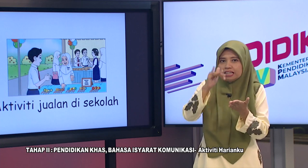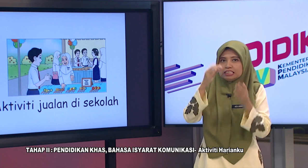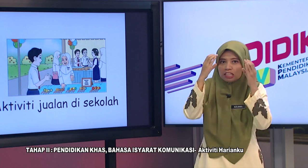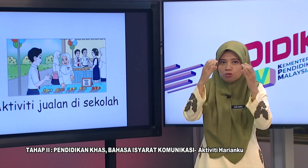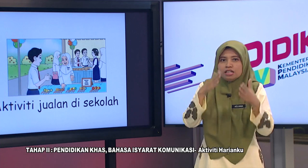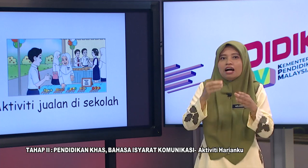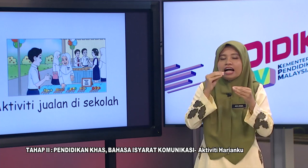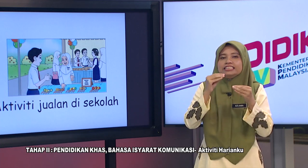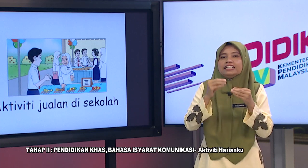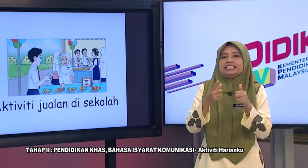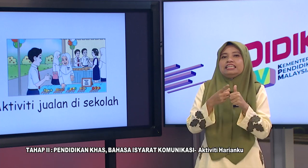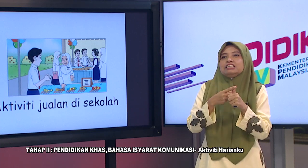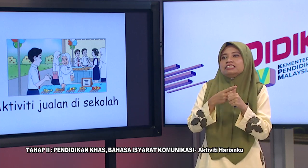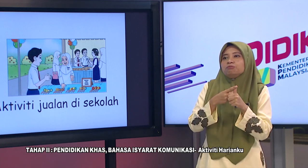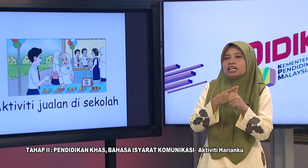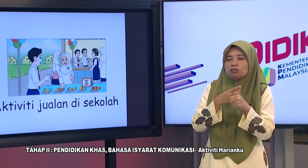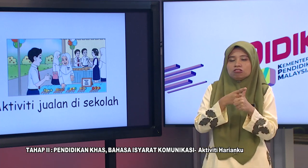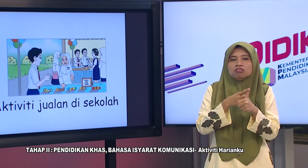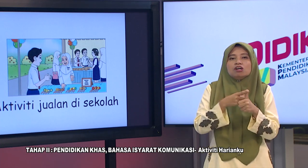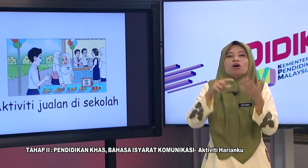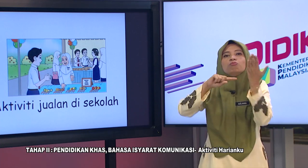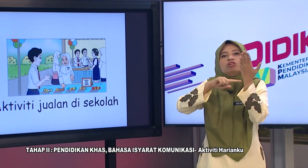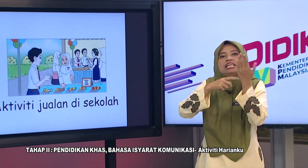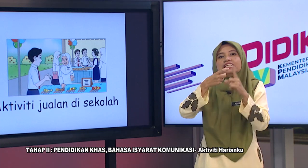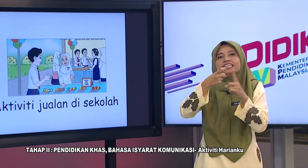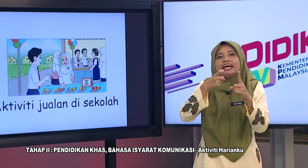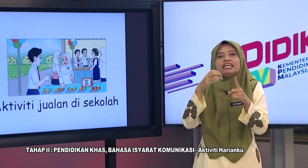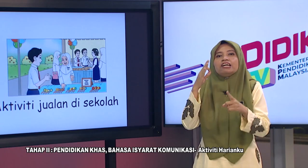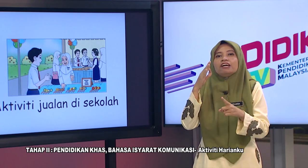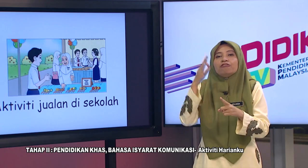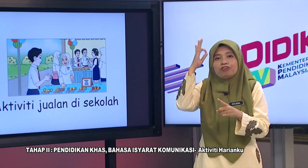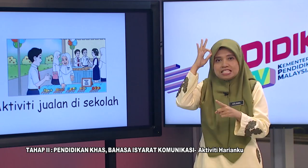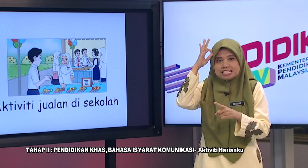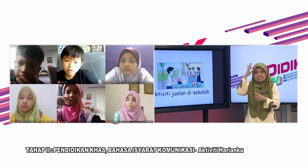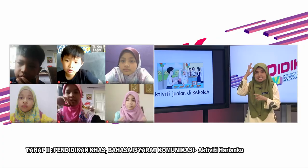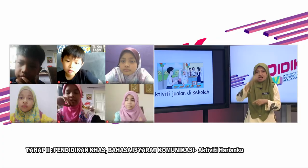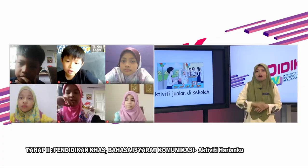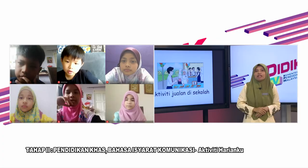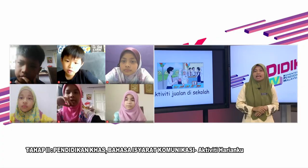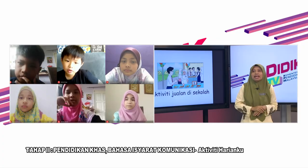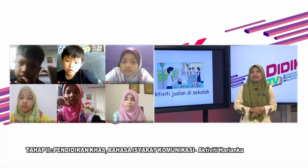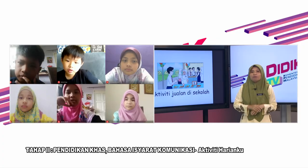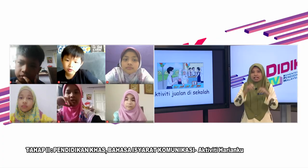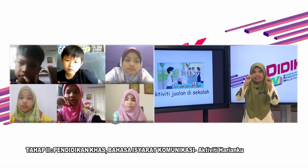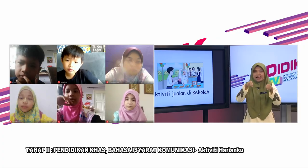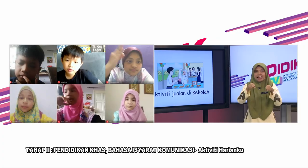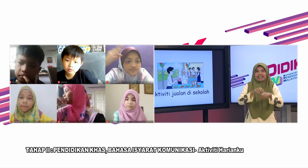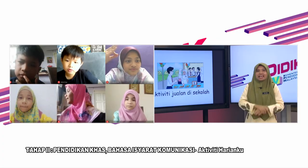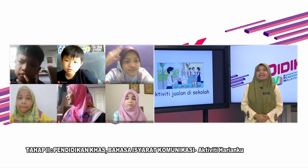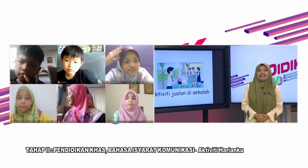apa yang cikgu dah ajar tadi. Nombor satu, mula dari fish. Okey?